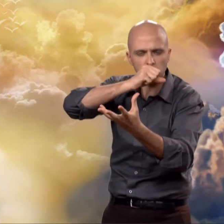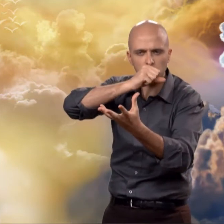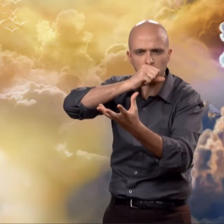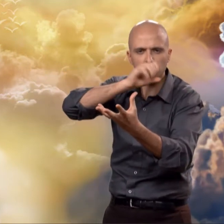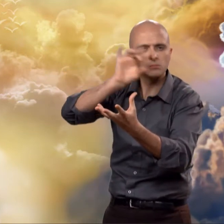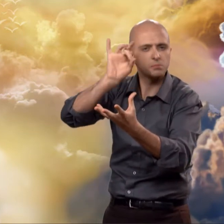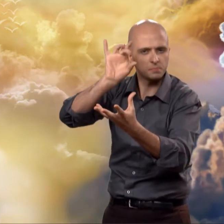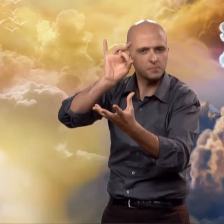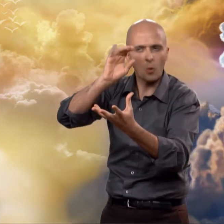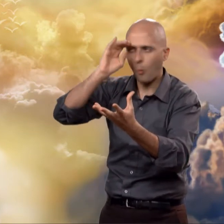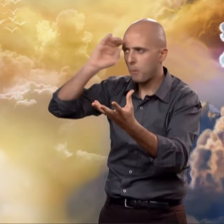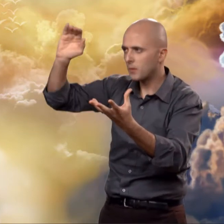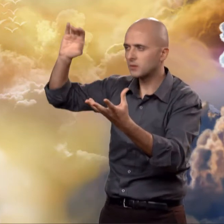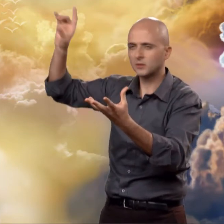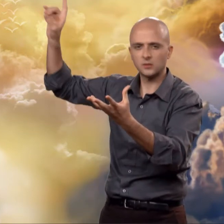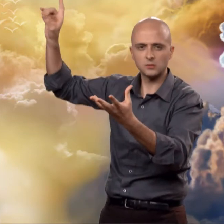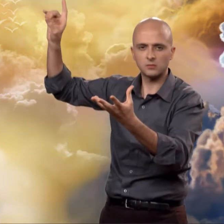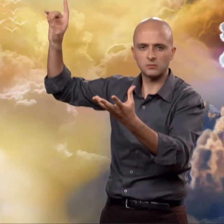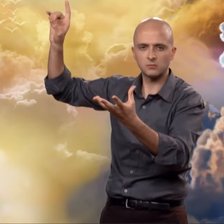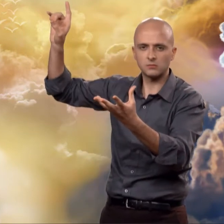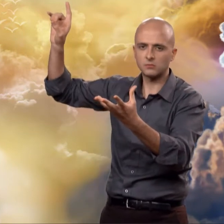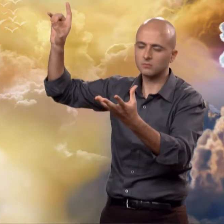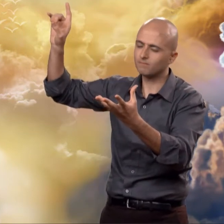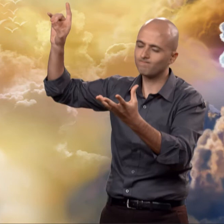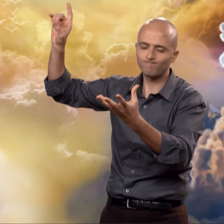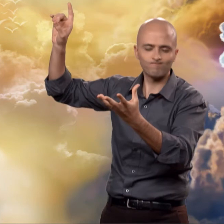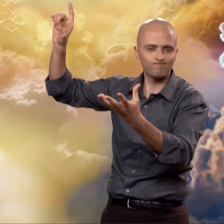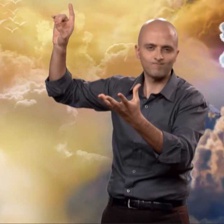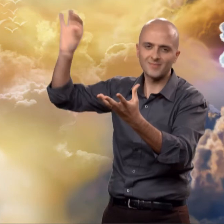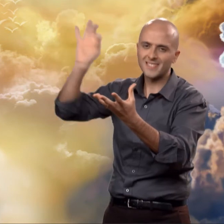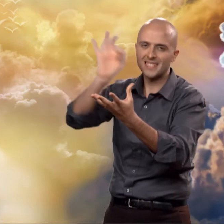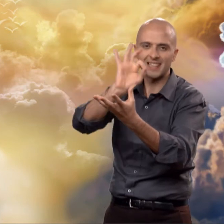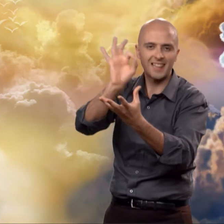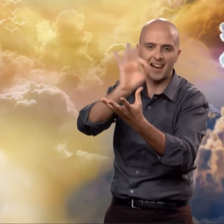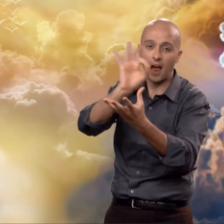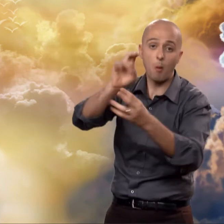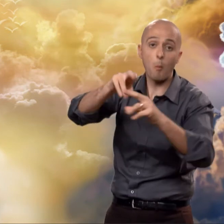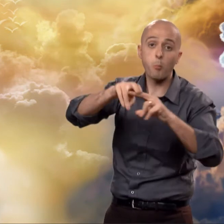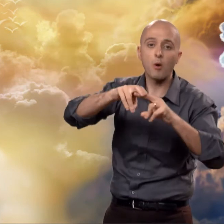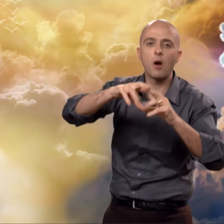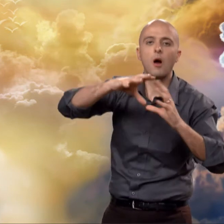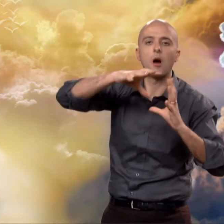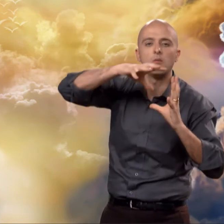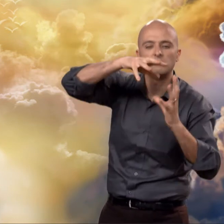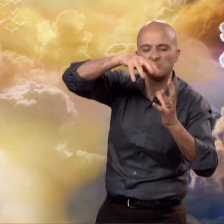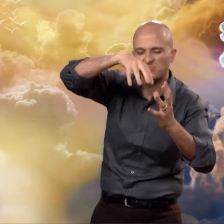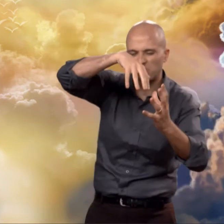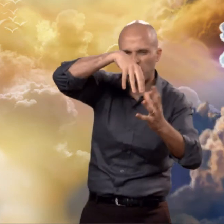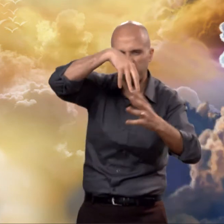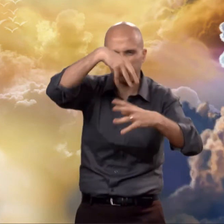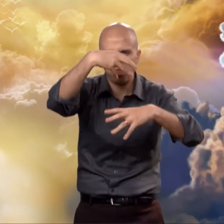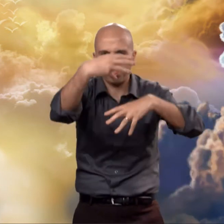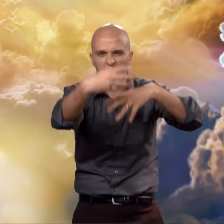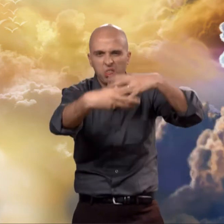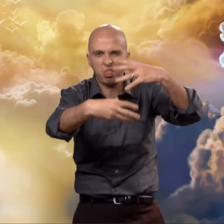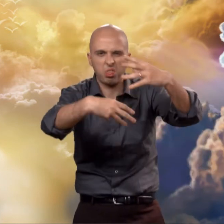que ordena os seres humanos a adorar a Deus e guardar os seus mandamentos nos chama especialmente a